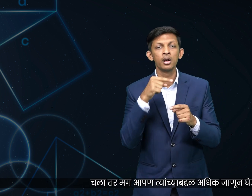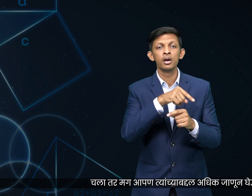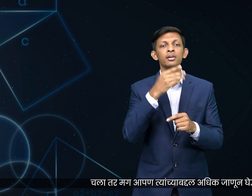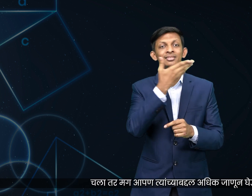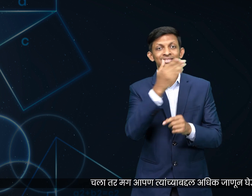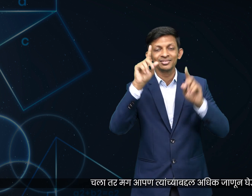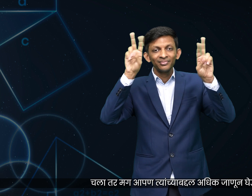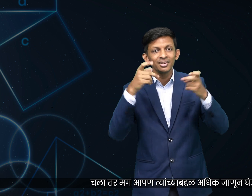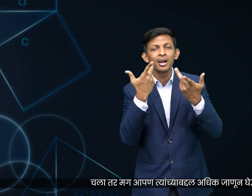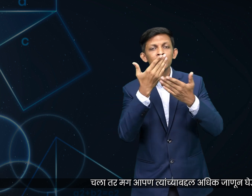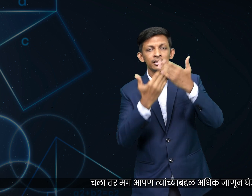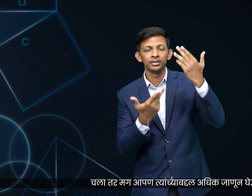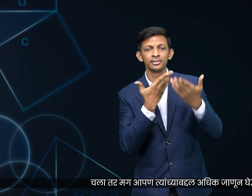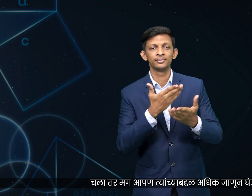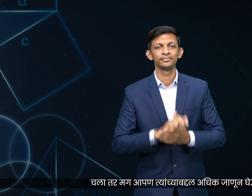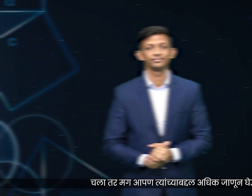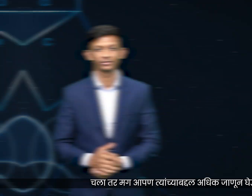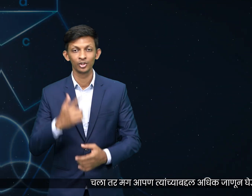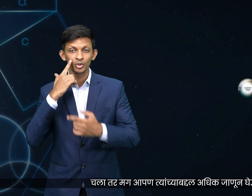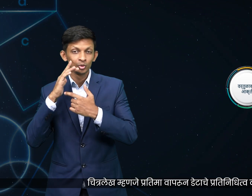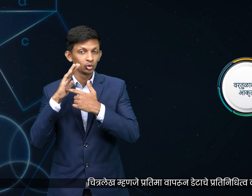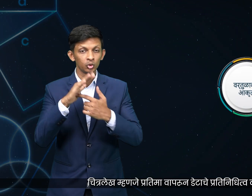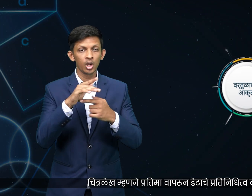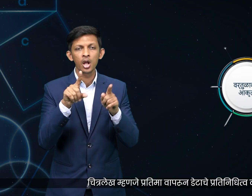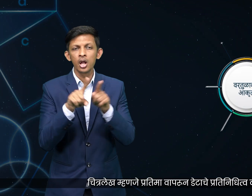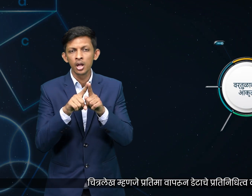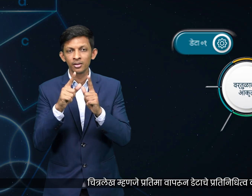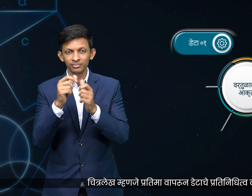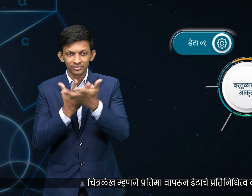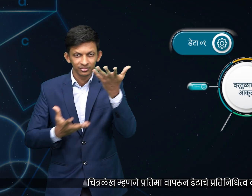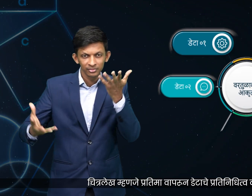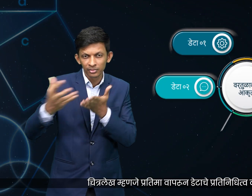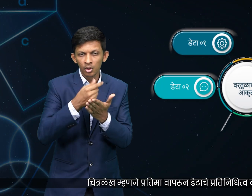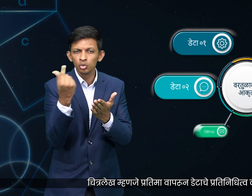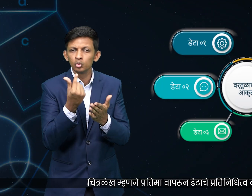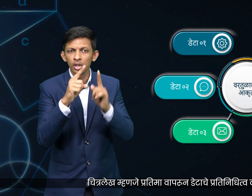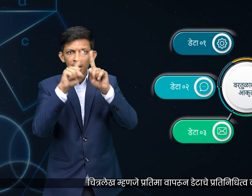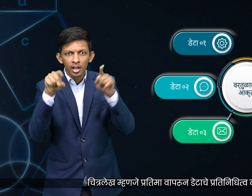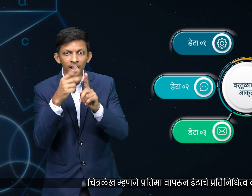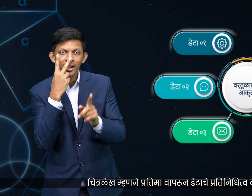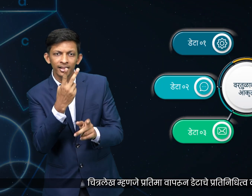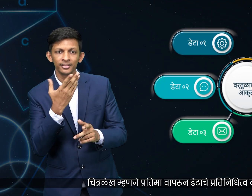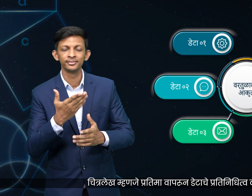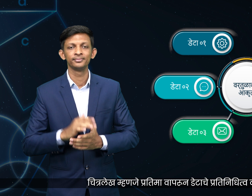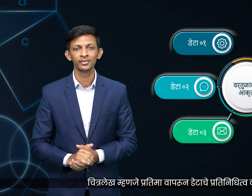आपण त्यांच्याबद्दल अधिक जाणून घेऊया. चित्रलेख म्हणजे प्रतिमा वापरून डेटाचे प्रतिनिधित्व